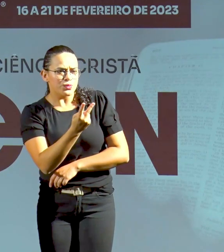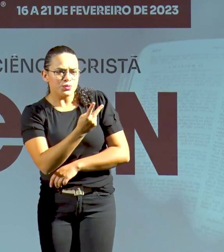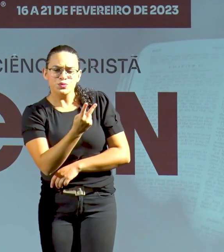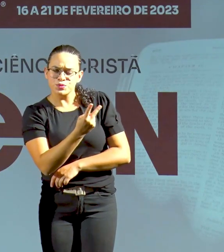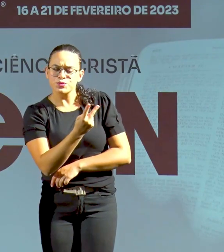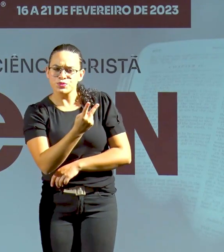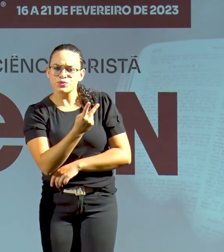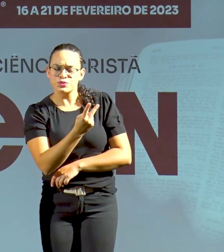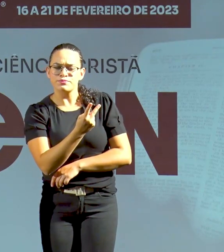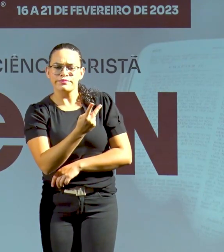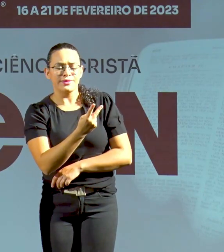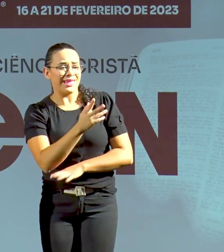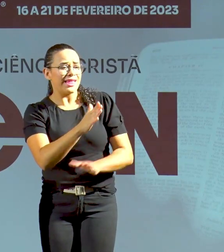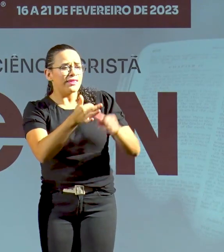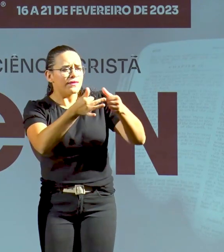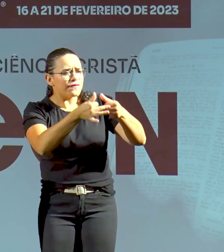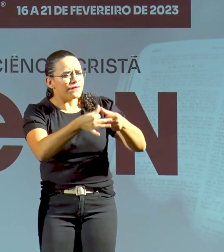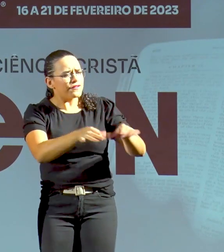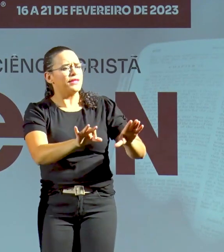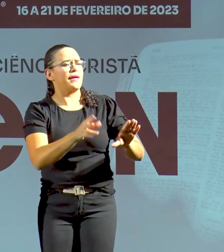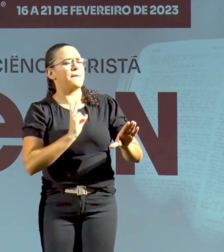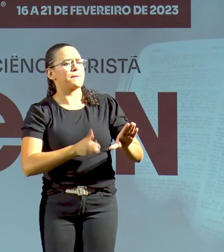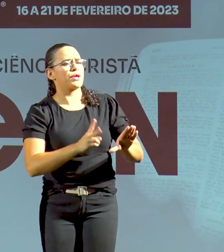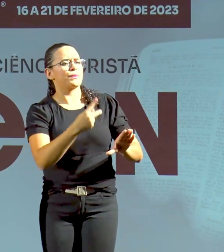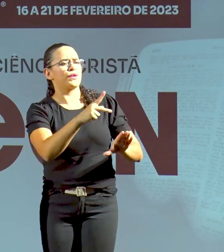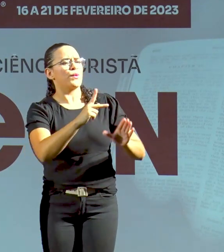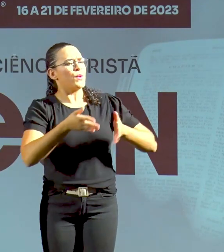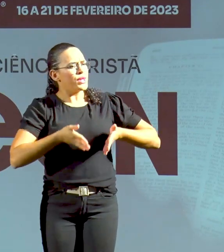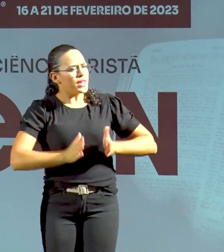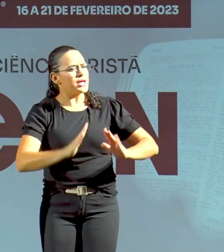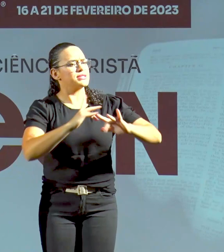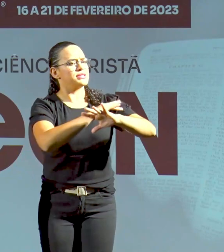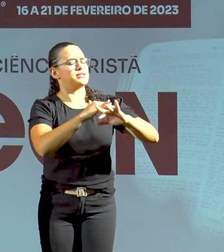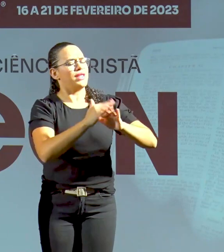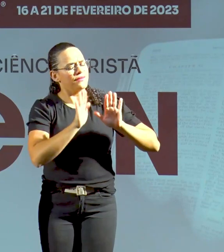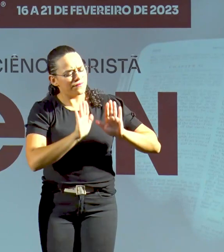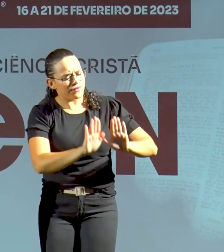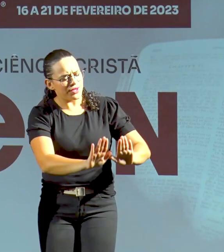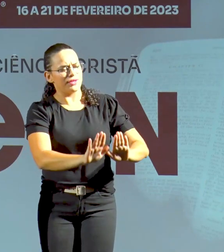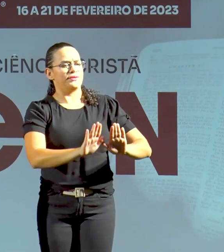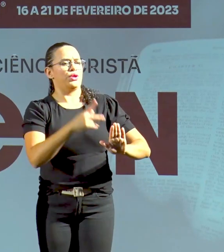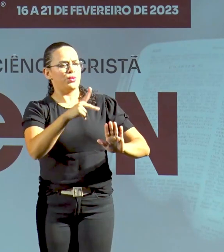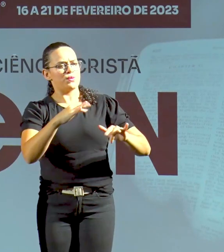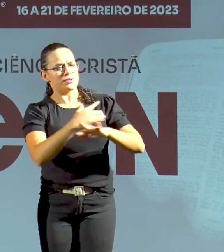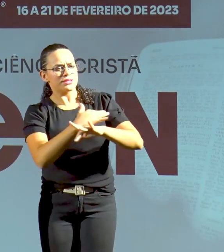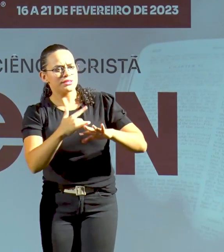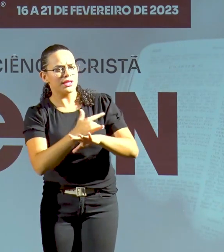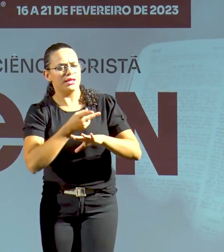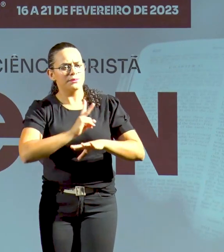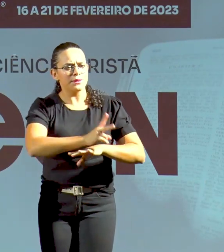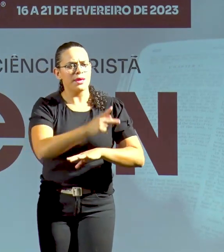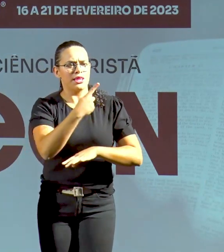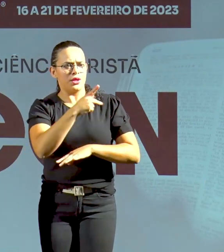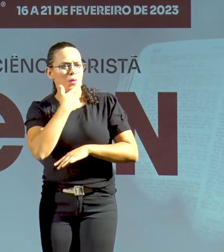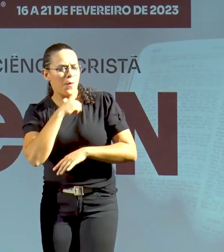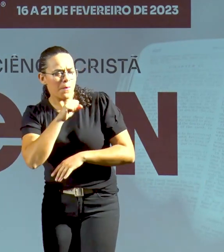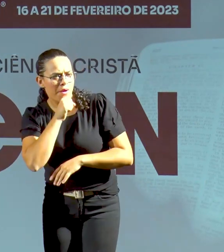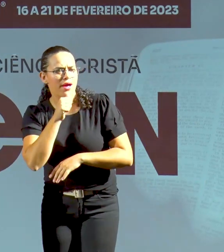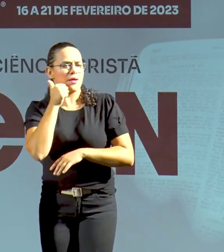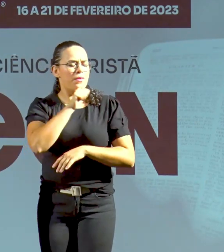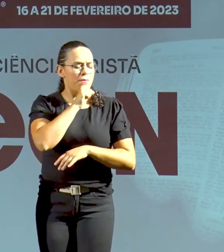noras ficassem na terra delas olha fiquem aqui fiquem aqui na sua terra fiquem aqui com seus pais